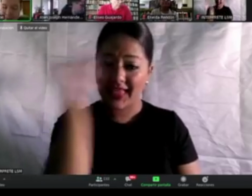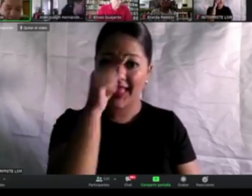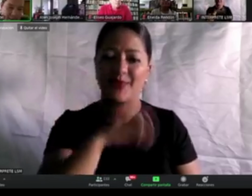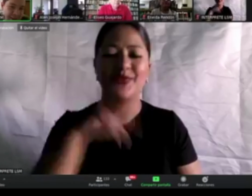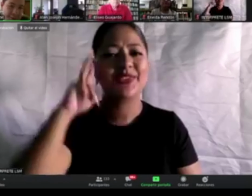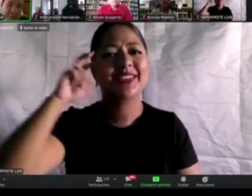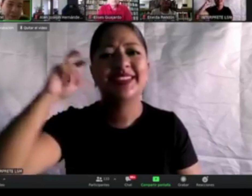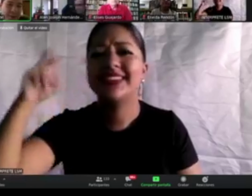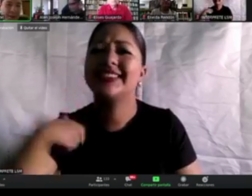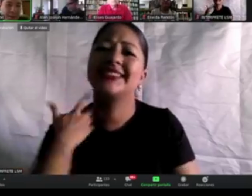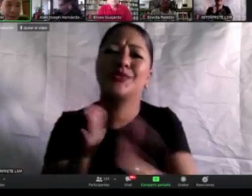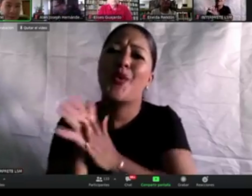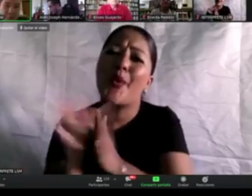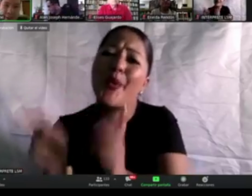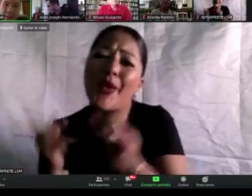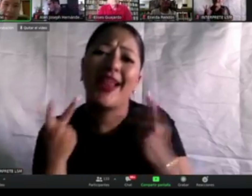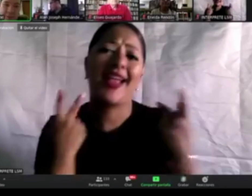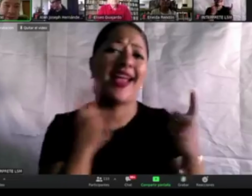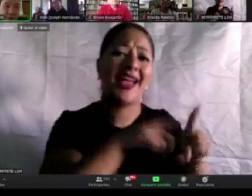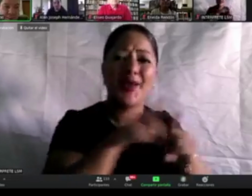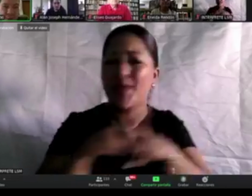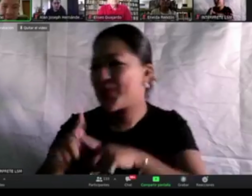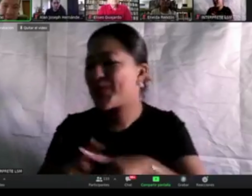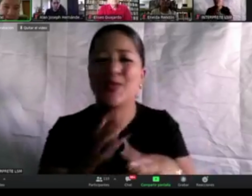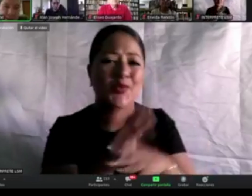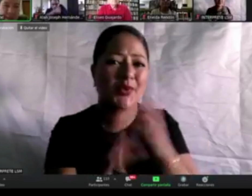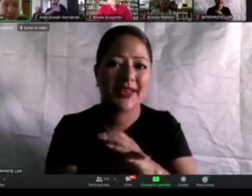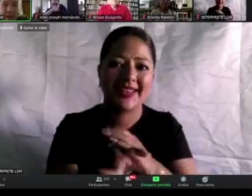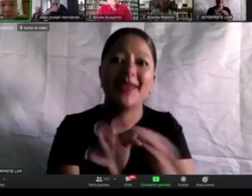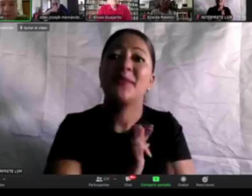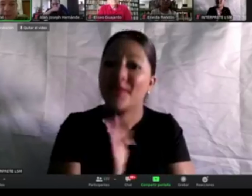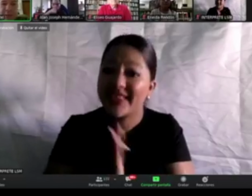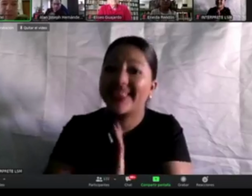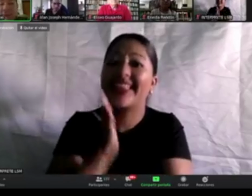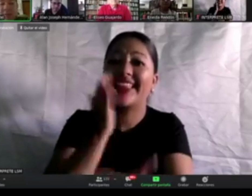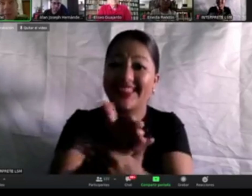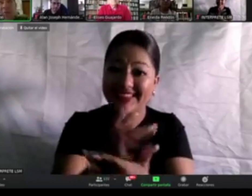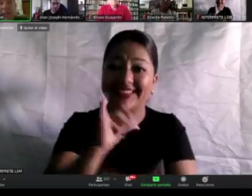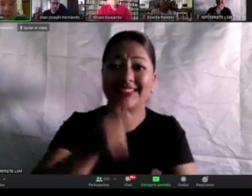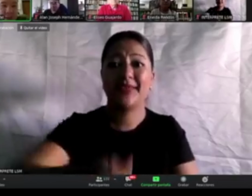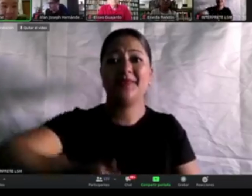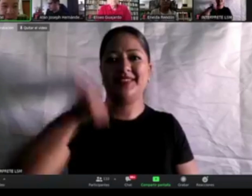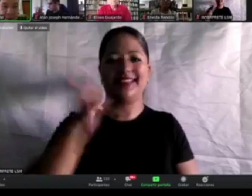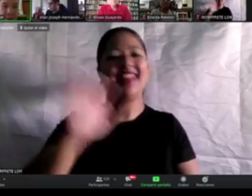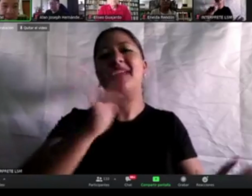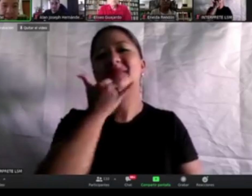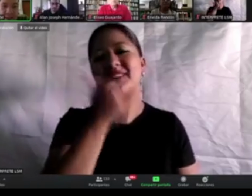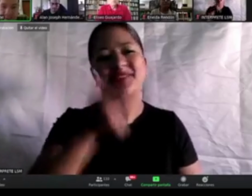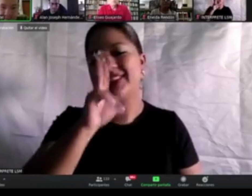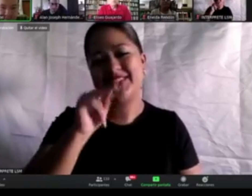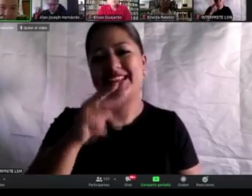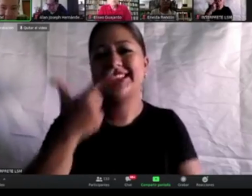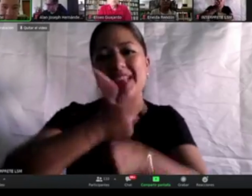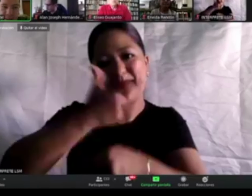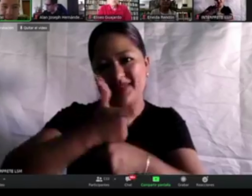chocolates hacer un sinfín de cosas para poder lograrlo pudimos llegar al primer encuentro bueno fue el séptimo encuentro de la red